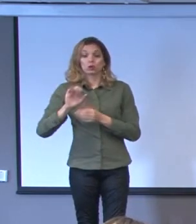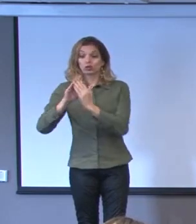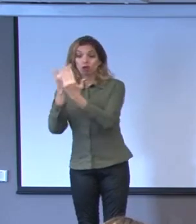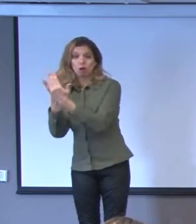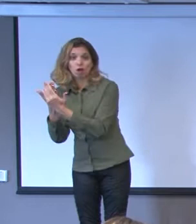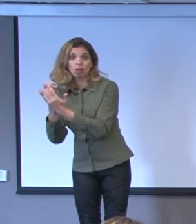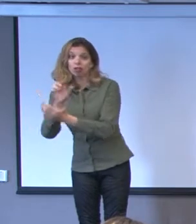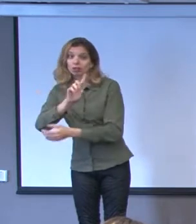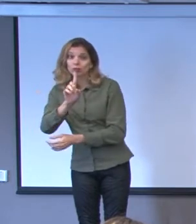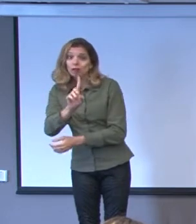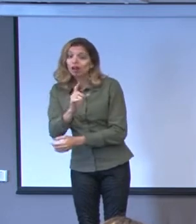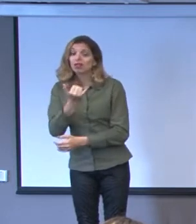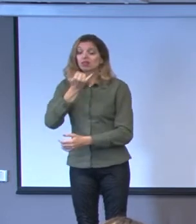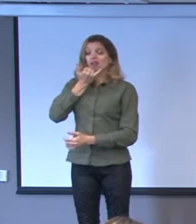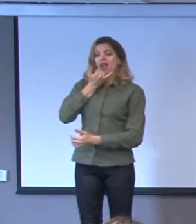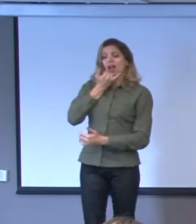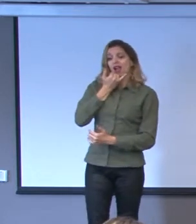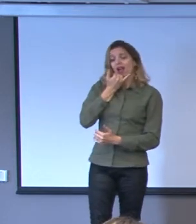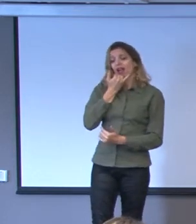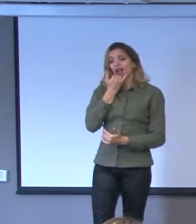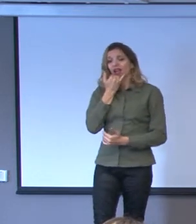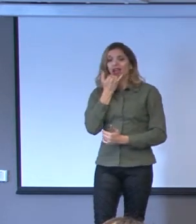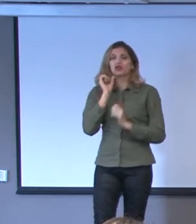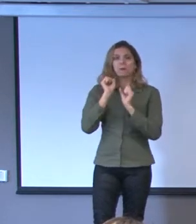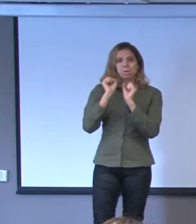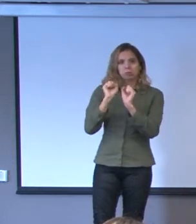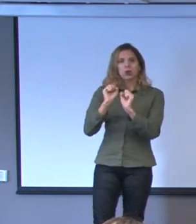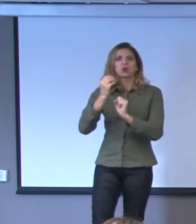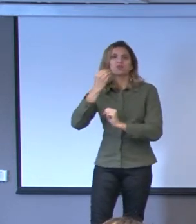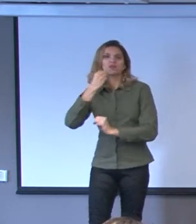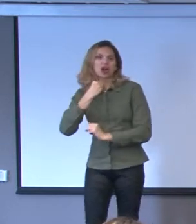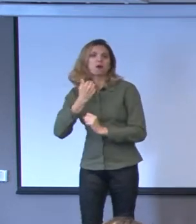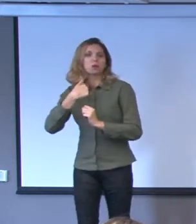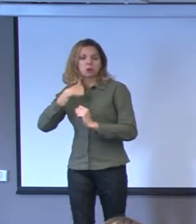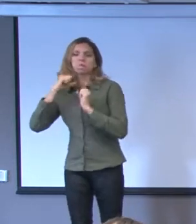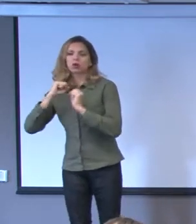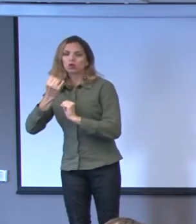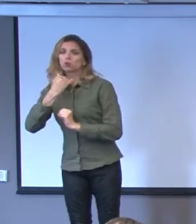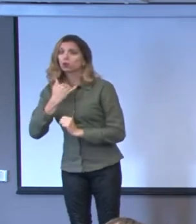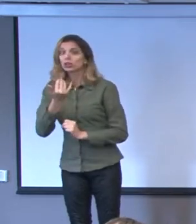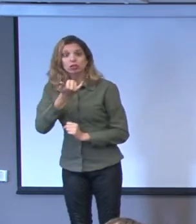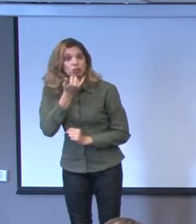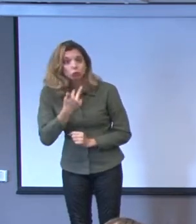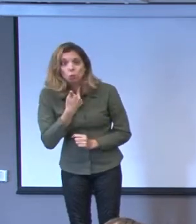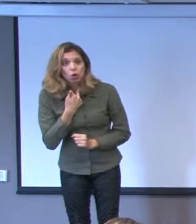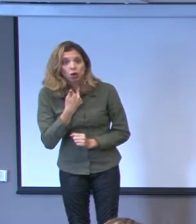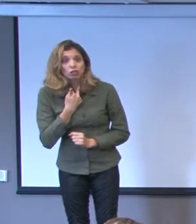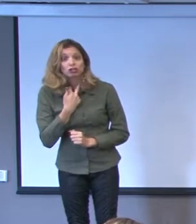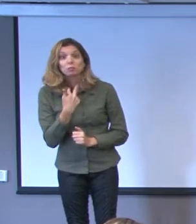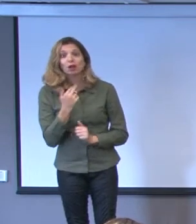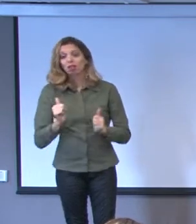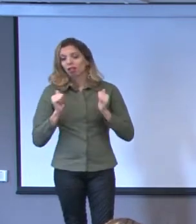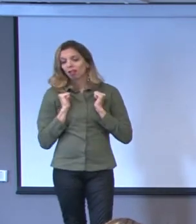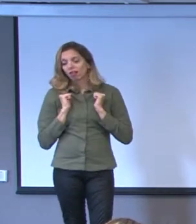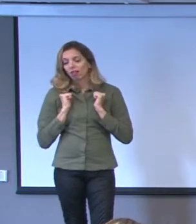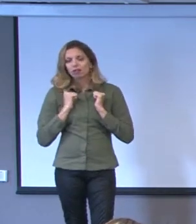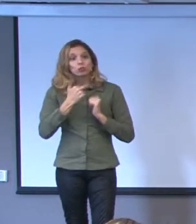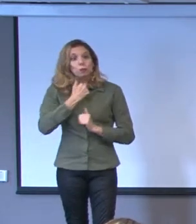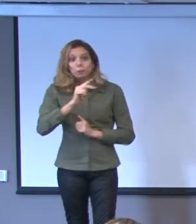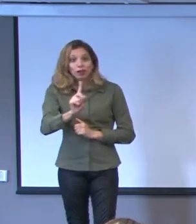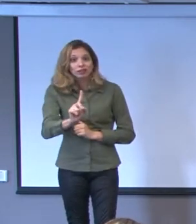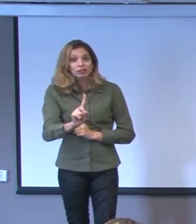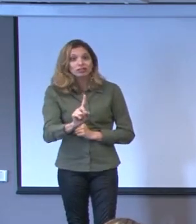ser uma alternativa, né, que eles não poderiam se acomodar com situações em que os alunos não